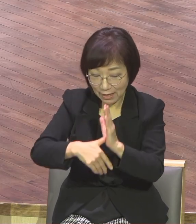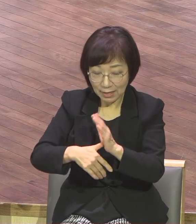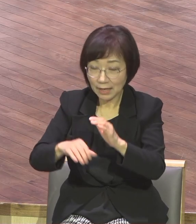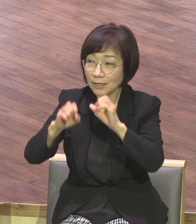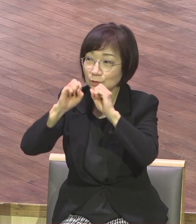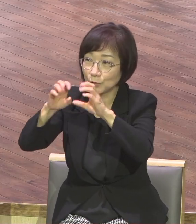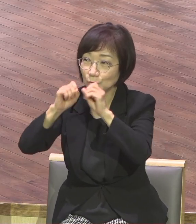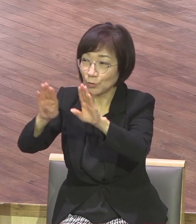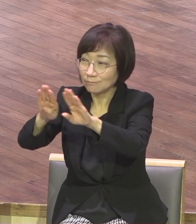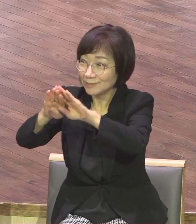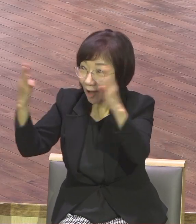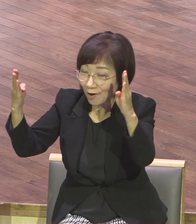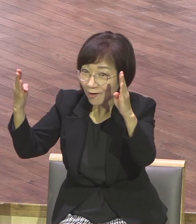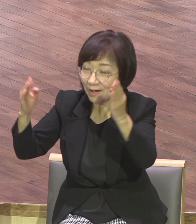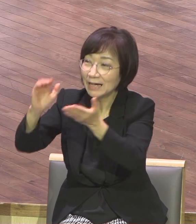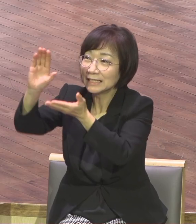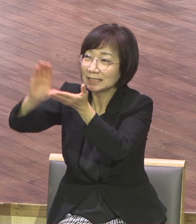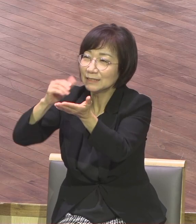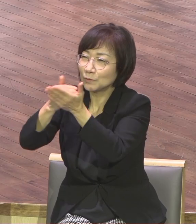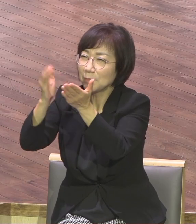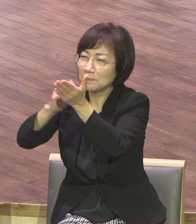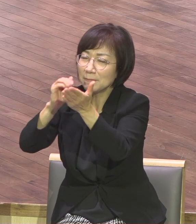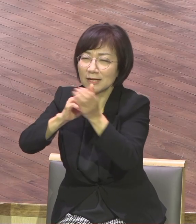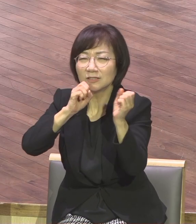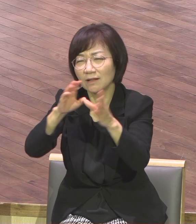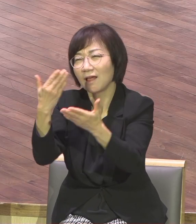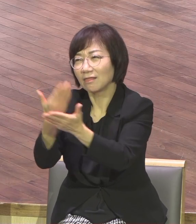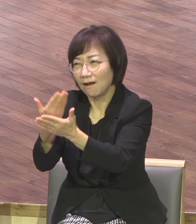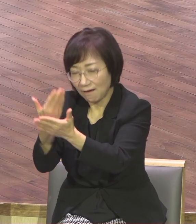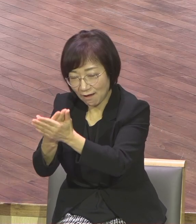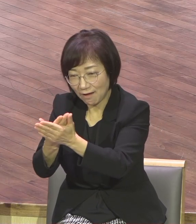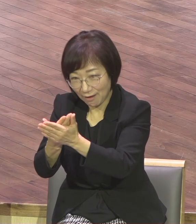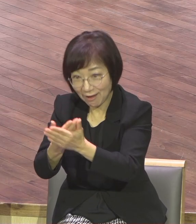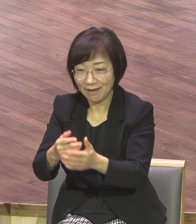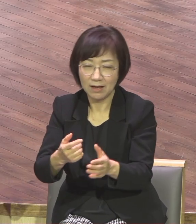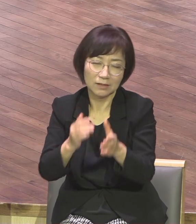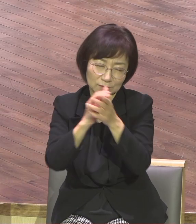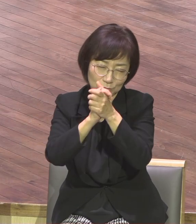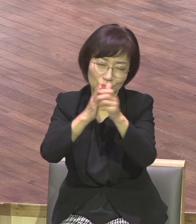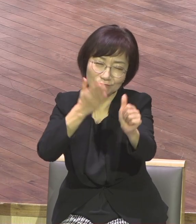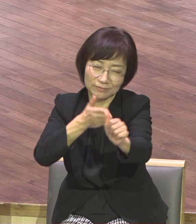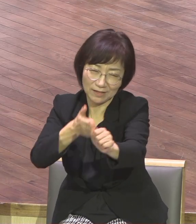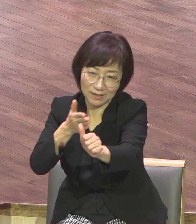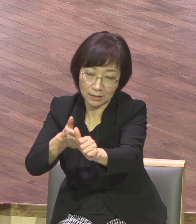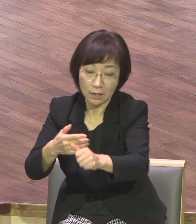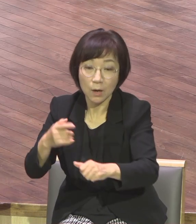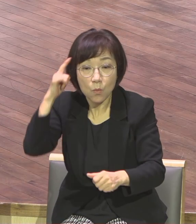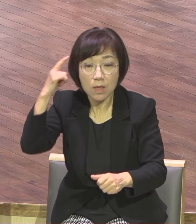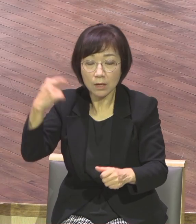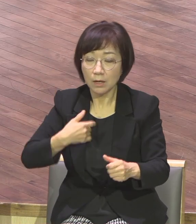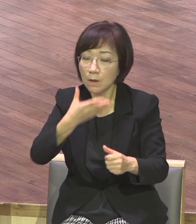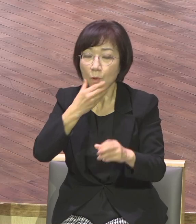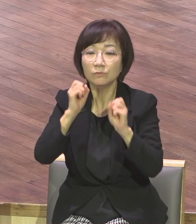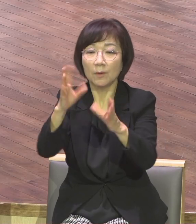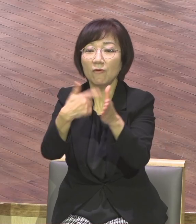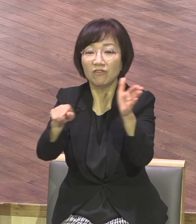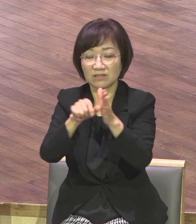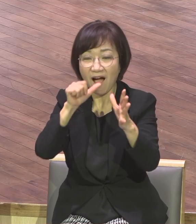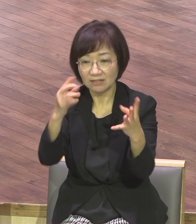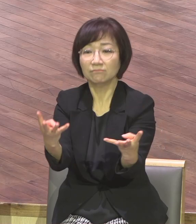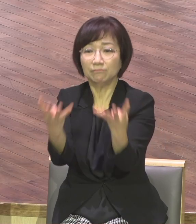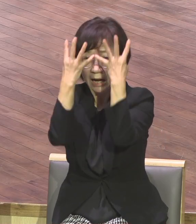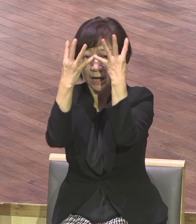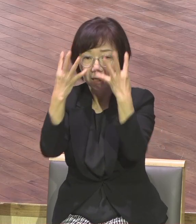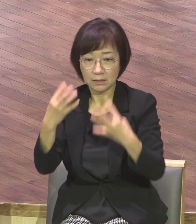우리에게 열어주사 그리스도의 비밀을 말하게 하기를 구하라. 내가 이 일 때문에 매임을 당하였노라. 그리하여 내가 마땅히